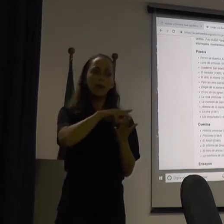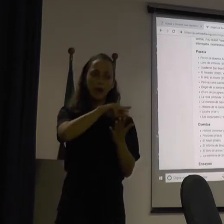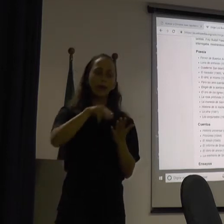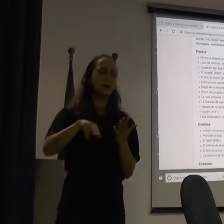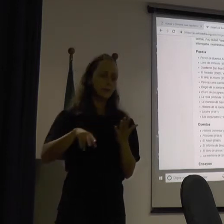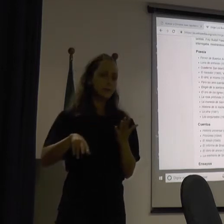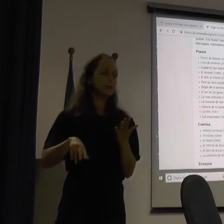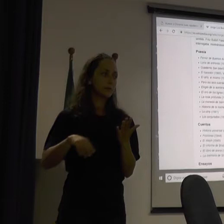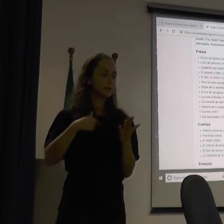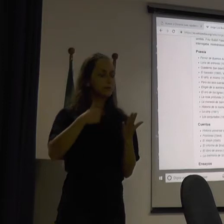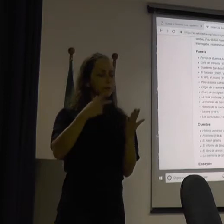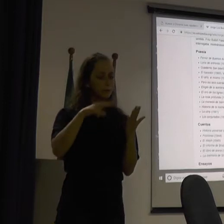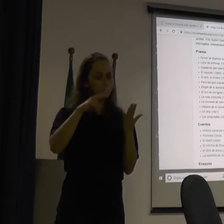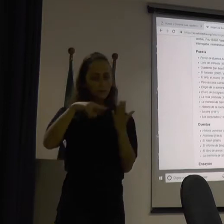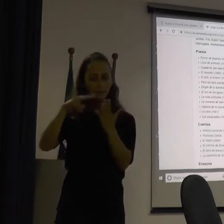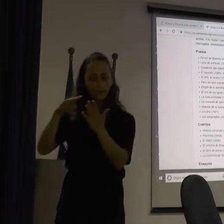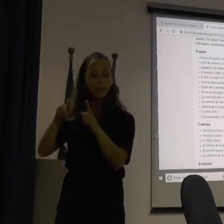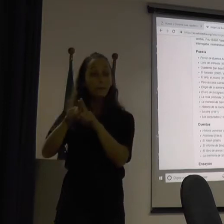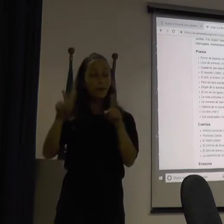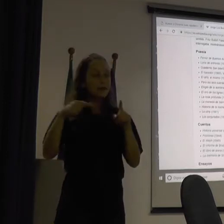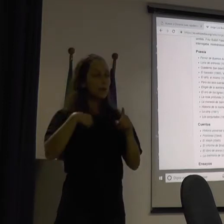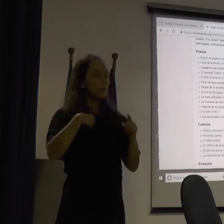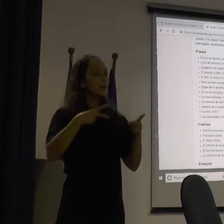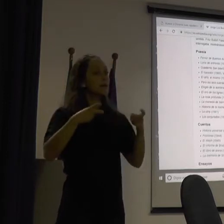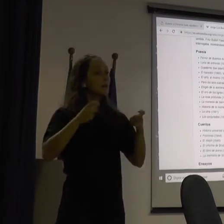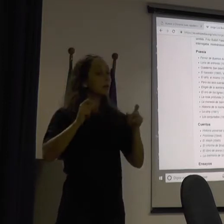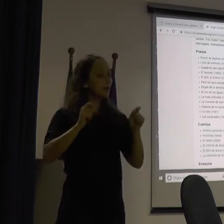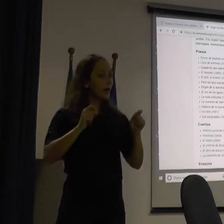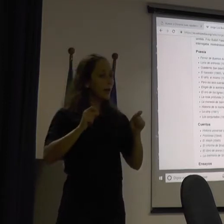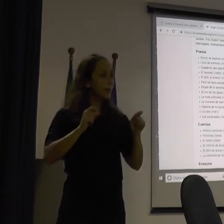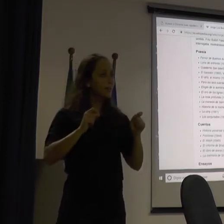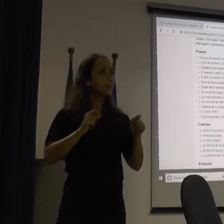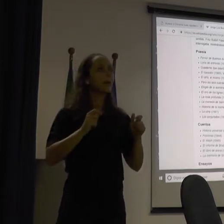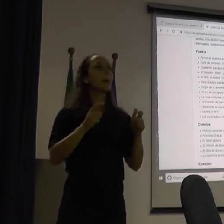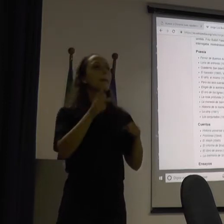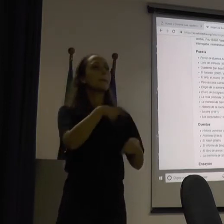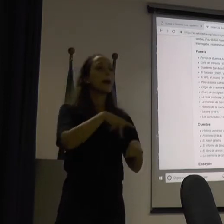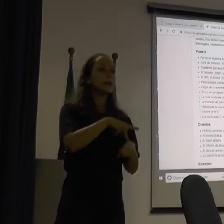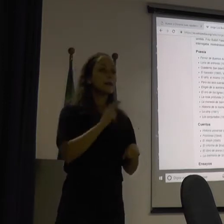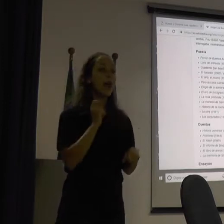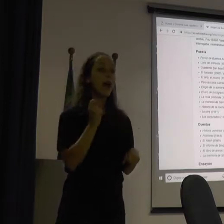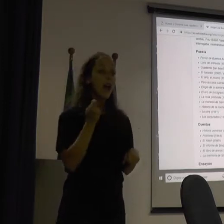onde existe, eu saiba, resistência ao Borges é na Argentina.